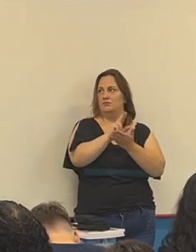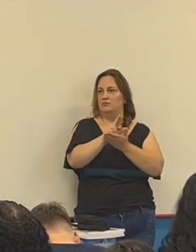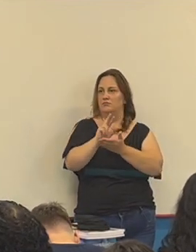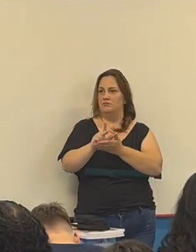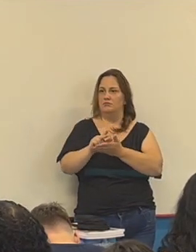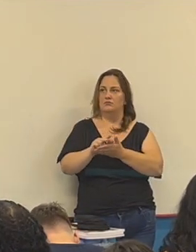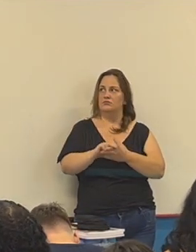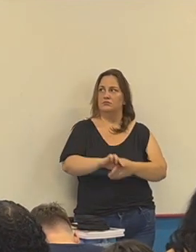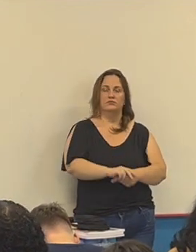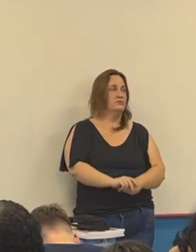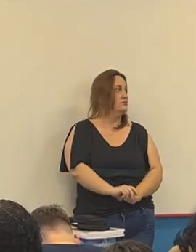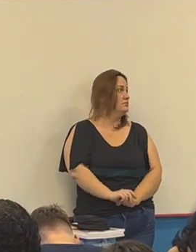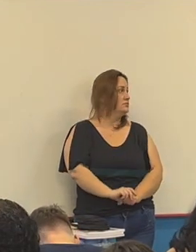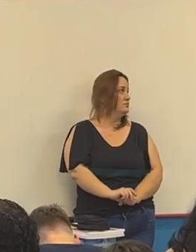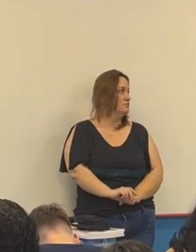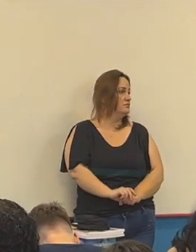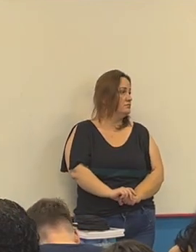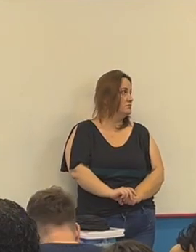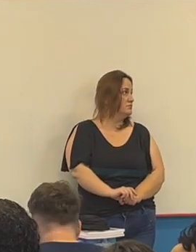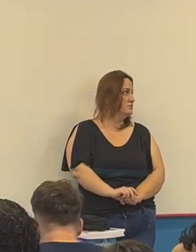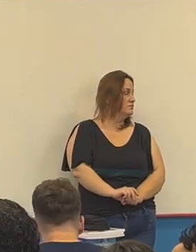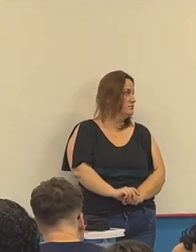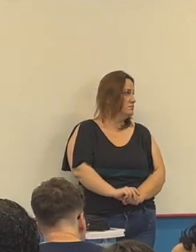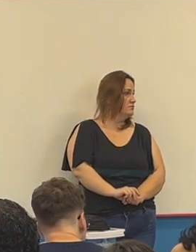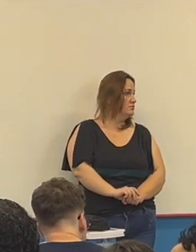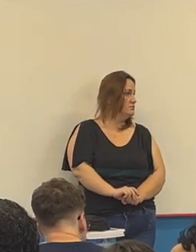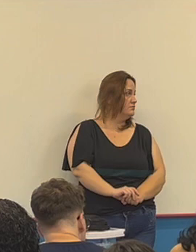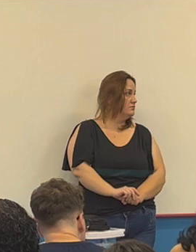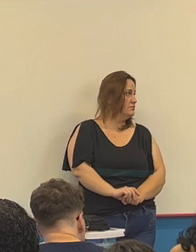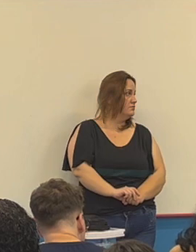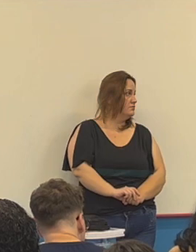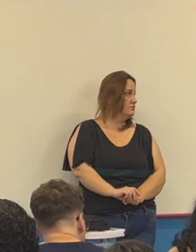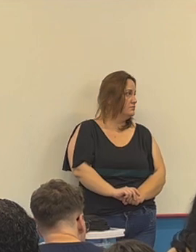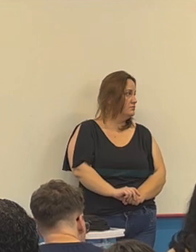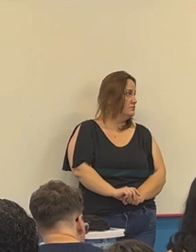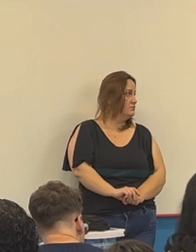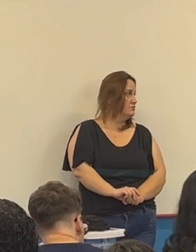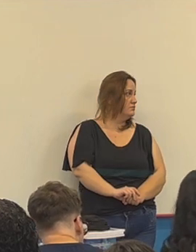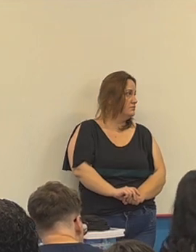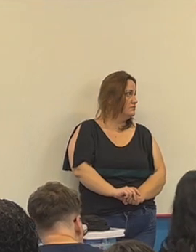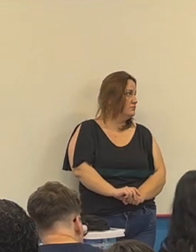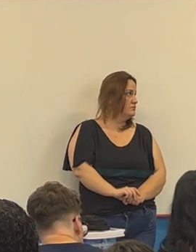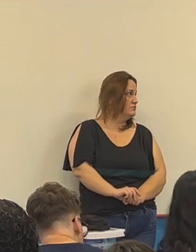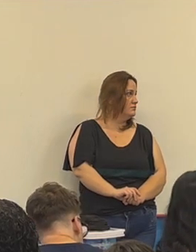Ali. É isso. Professora, você falou alguma coisa?